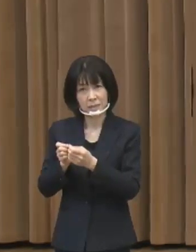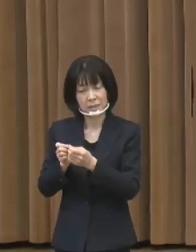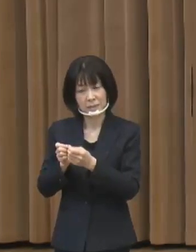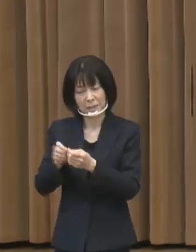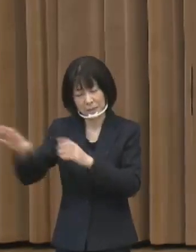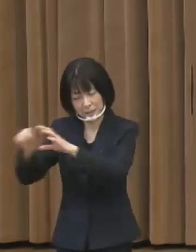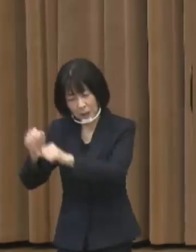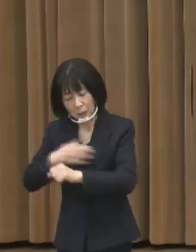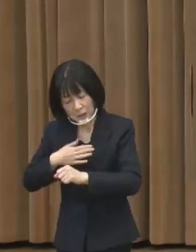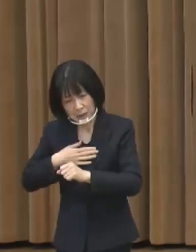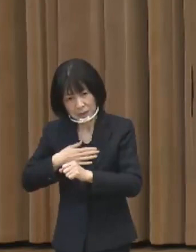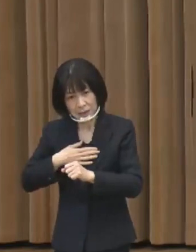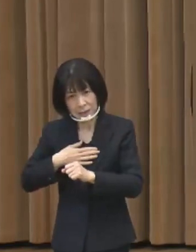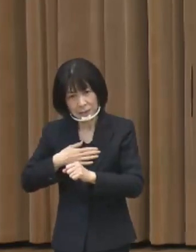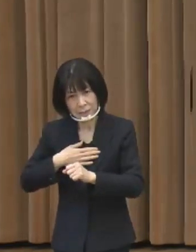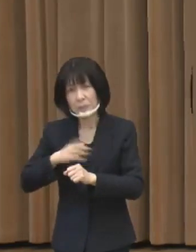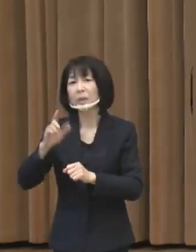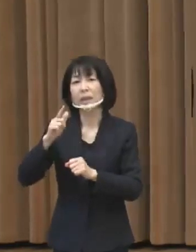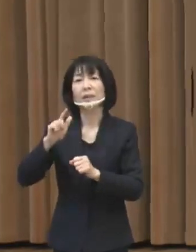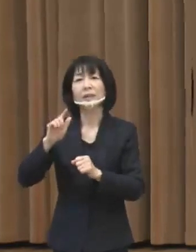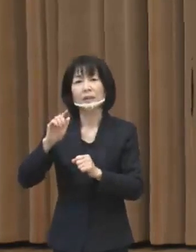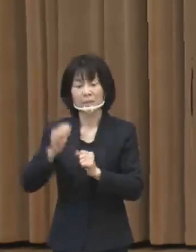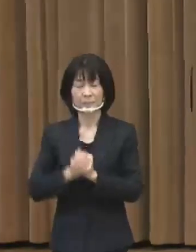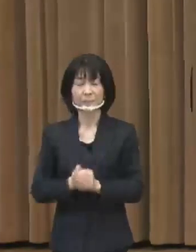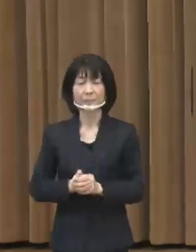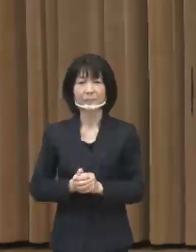知っているわけではありませんけれども、